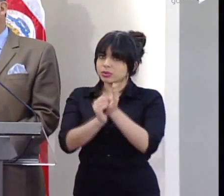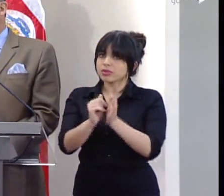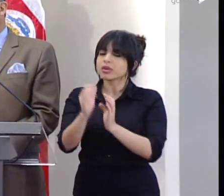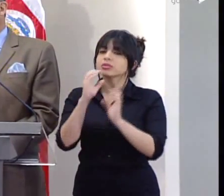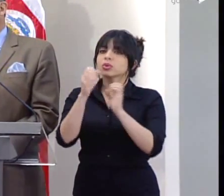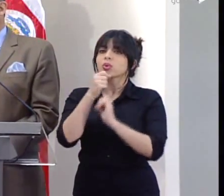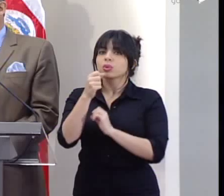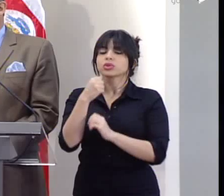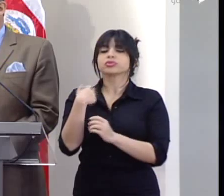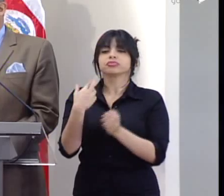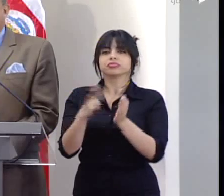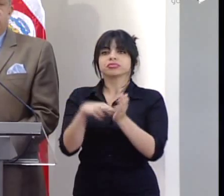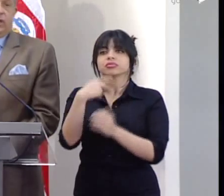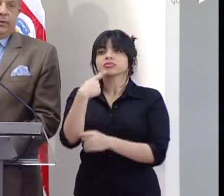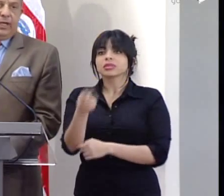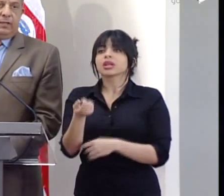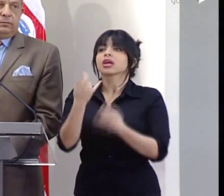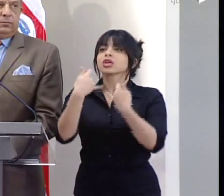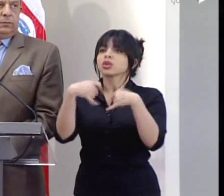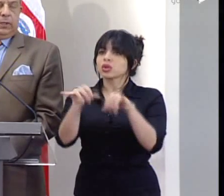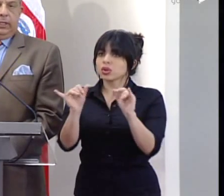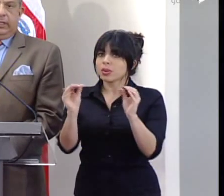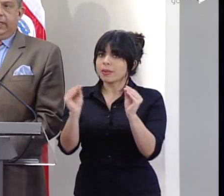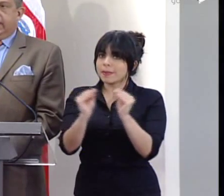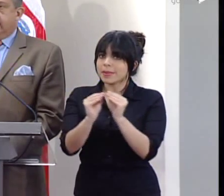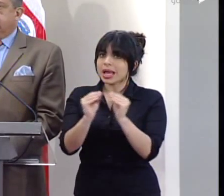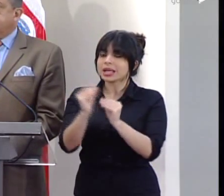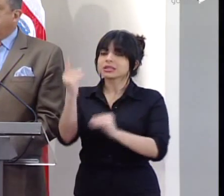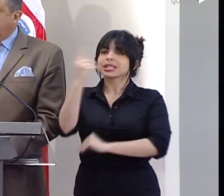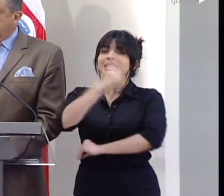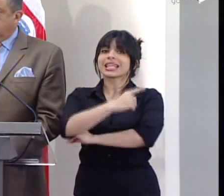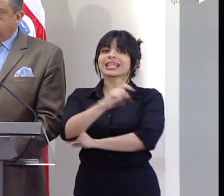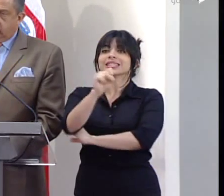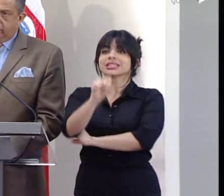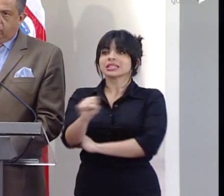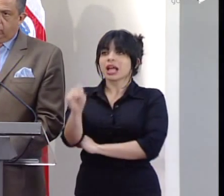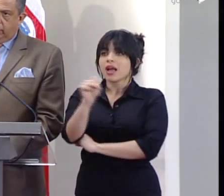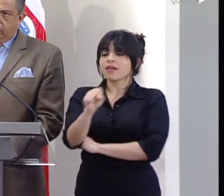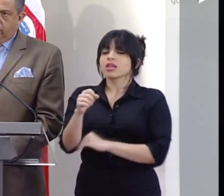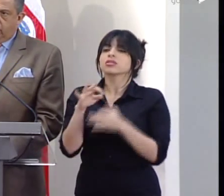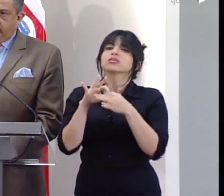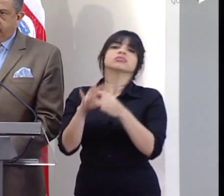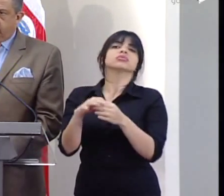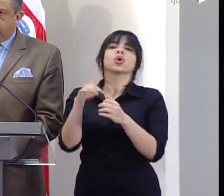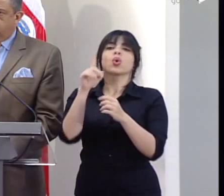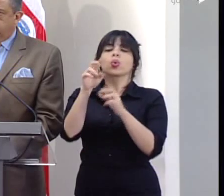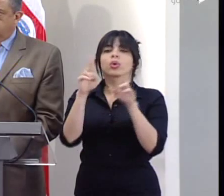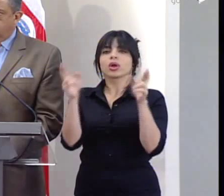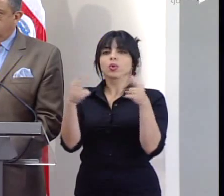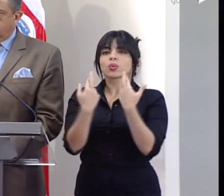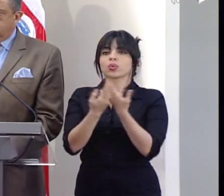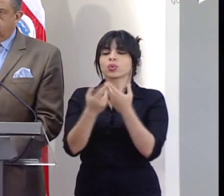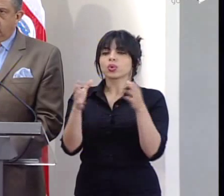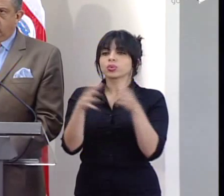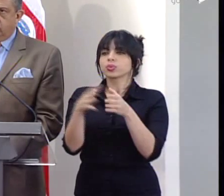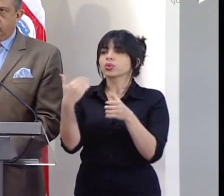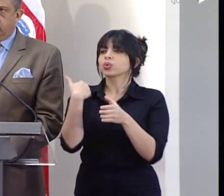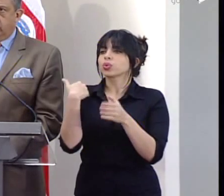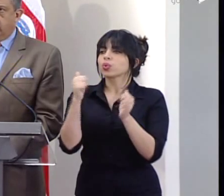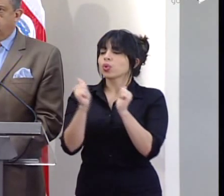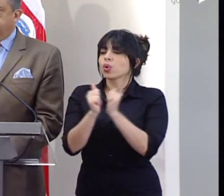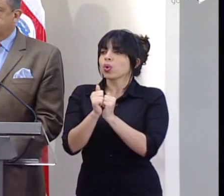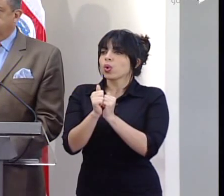comunicación, y más todavía el día sábado, en ocasión de un encuentro que tuve con